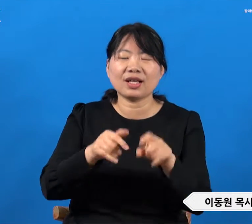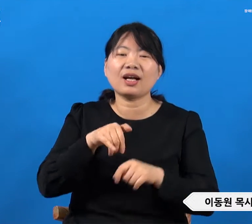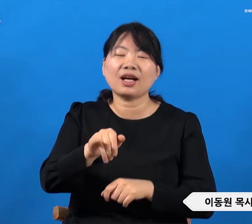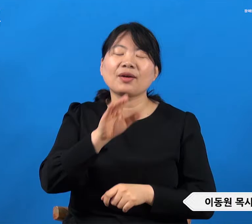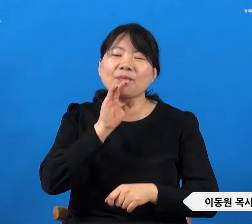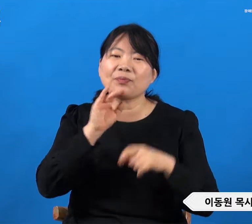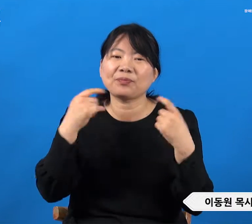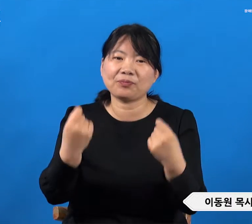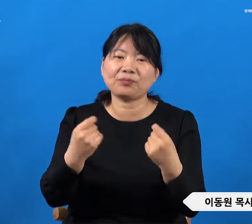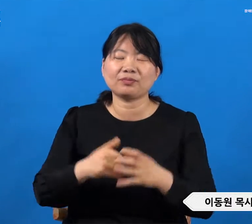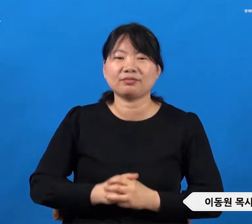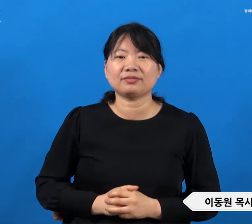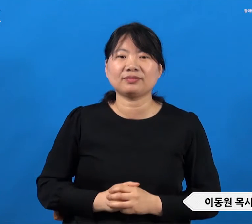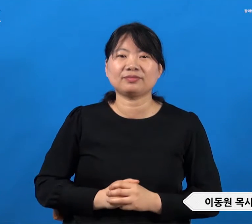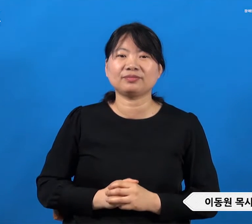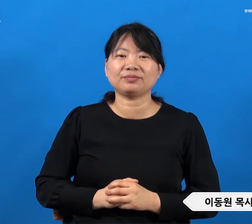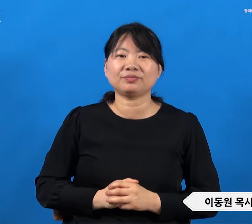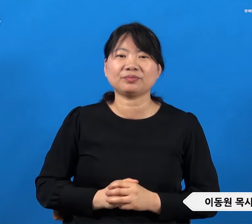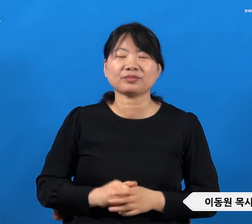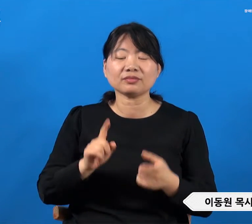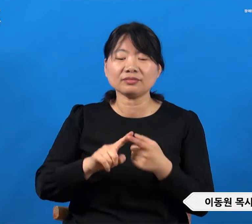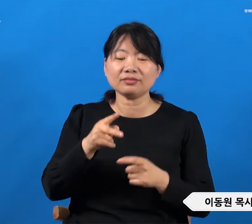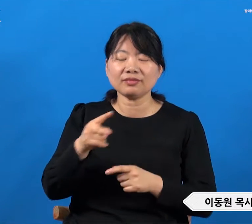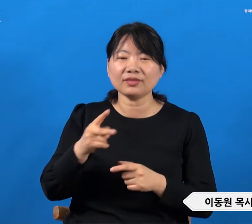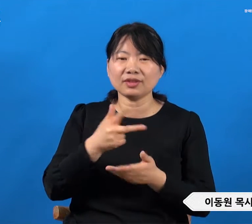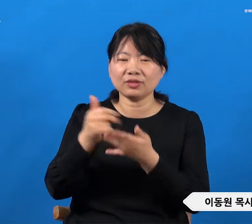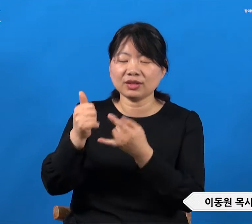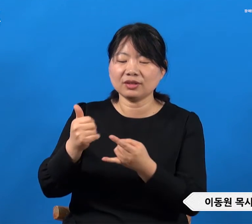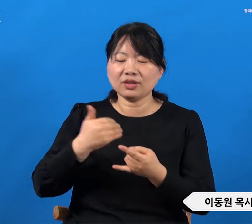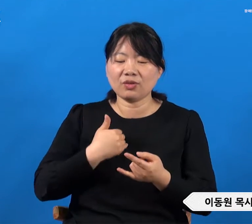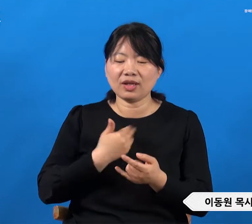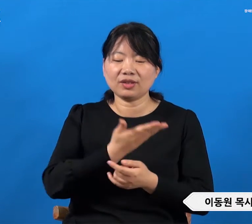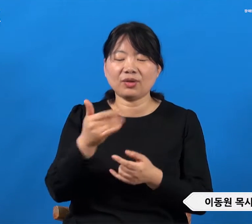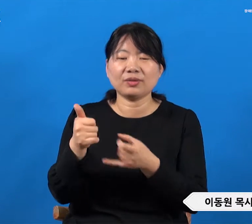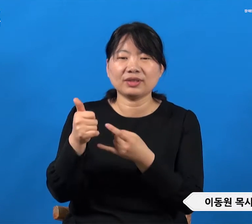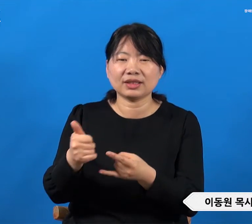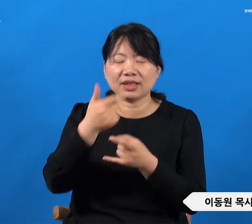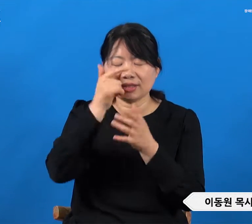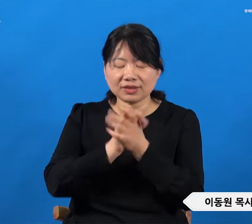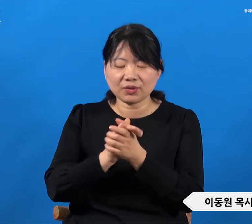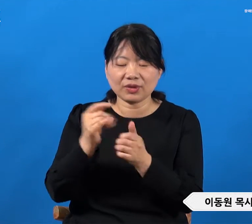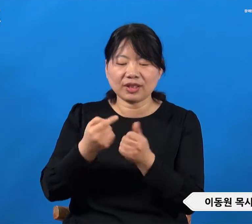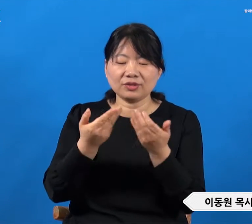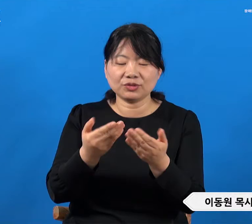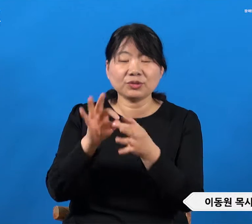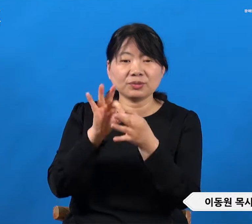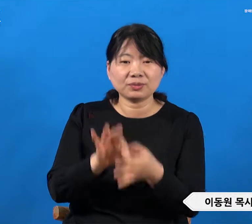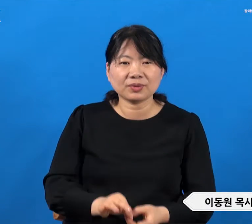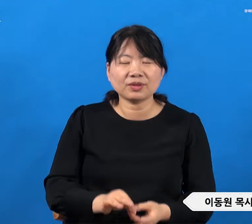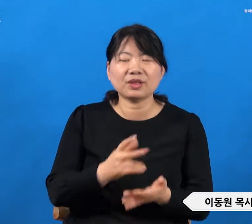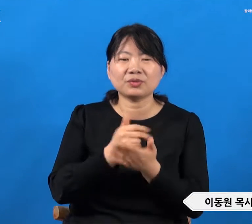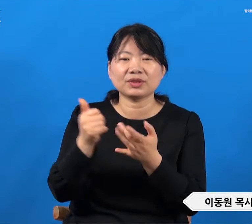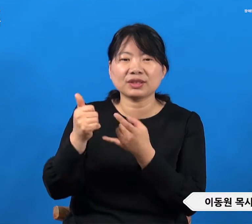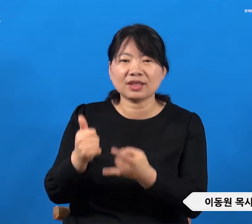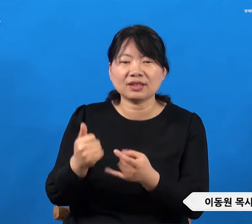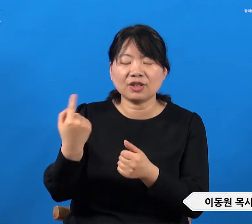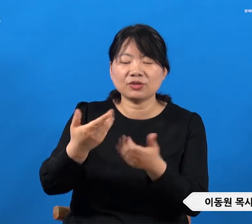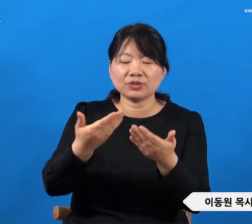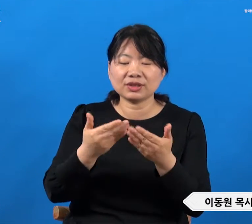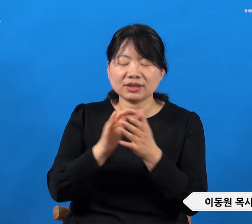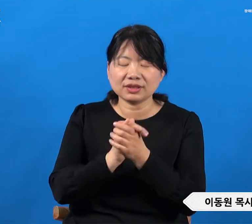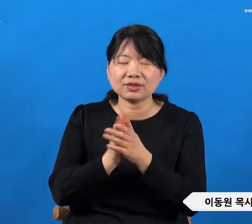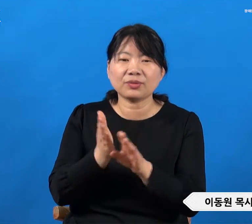가는 것이 아니겠습니까? 그것이 바로 주께서 저와 여러분에게 기도를 가르치시면서 주님께서